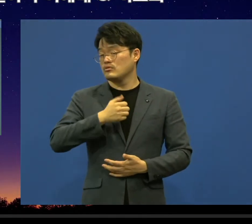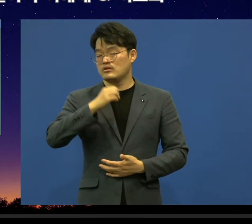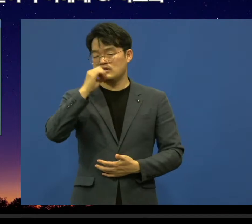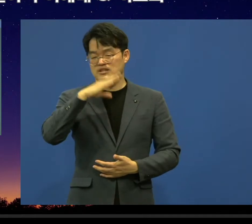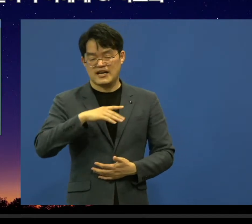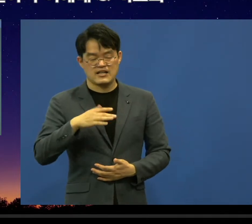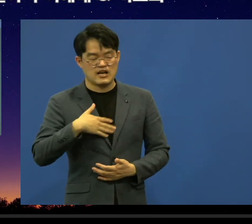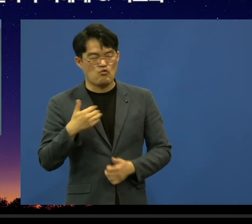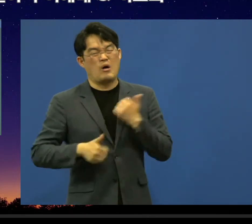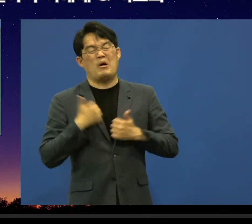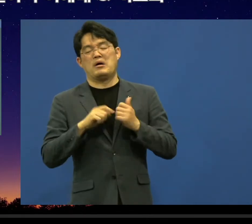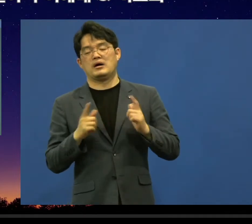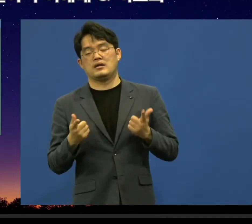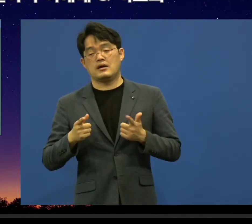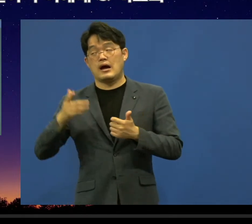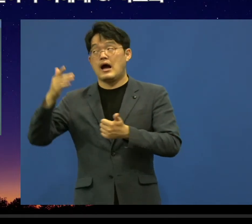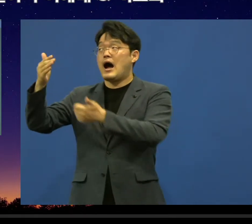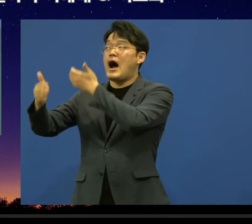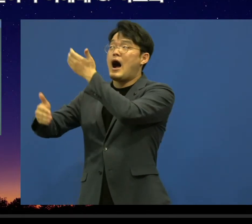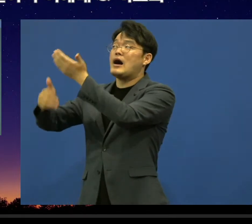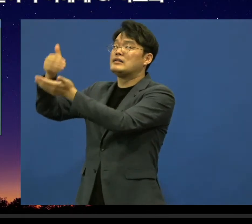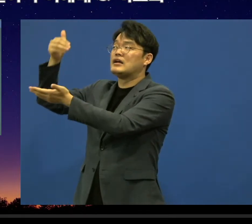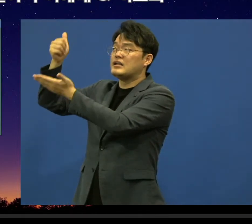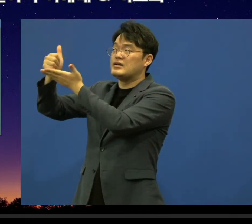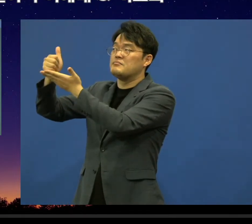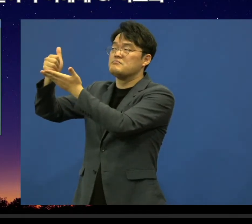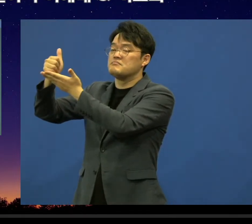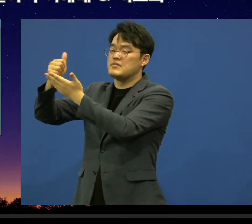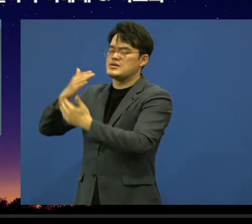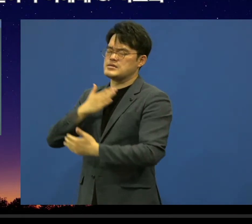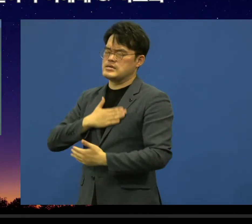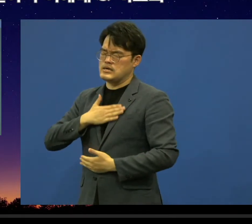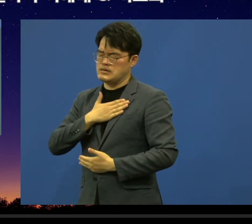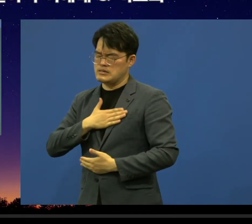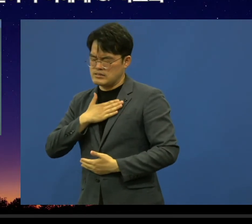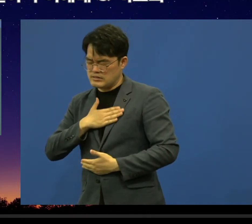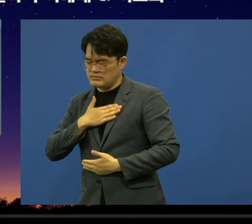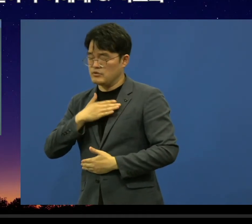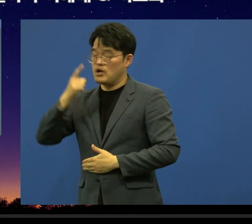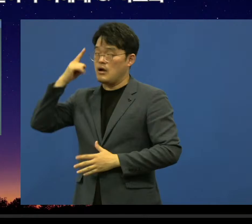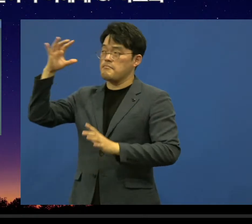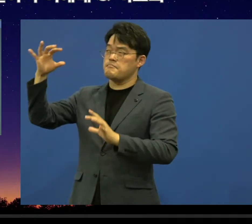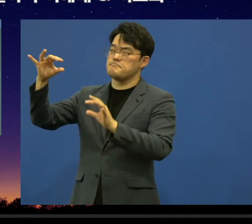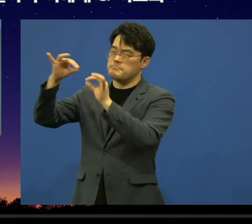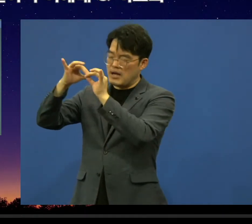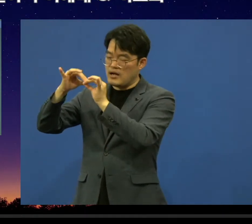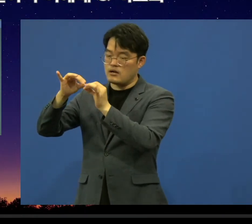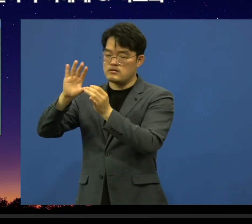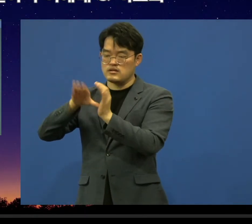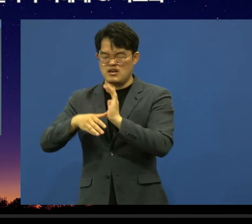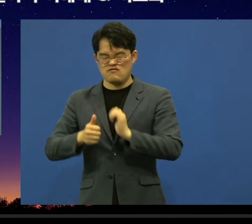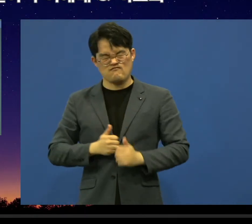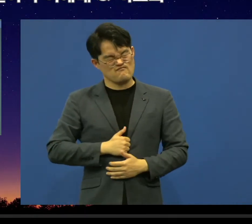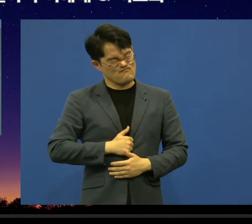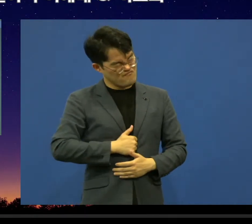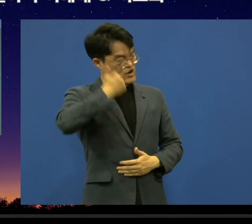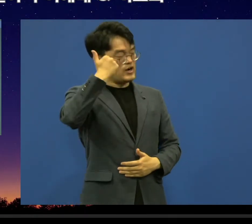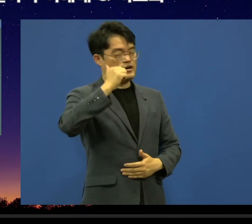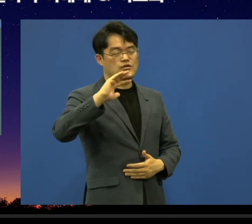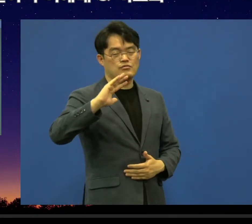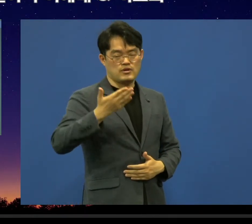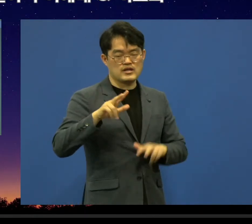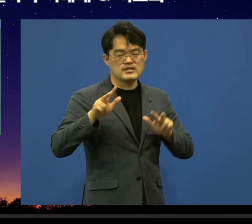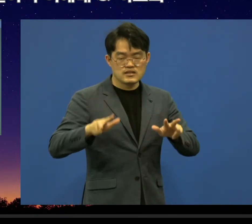아니라 하나님의 분노였습니다. 다윗이 하는 말은 하나님의 말이었어요. 다윗은 하나님과 지금